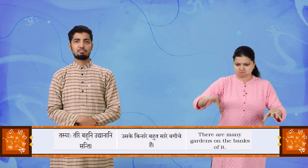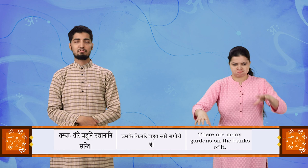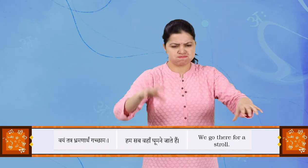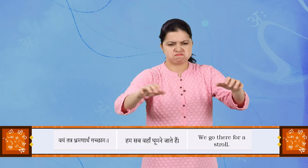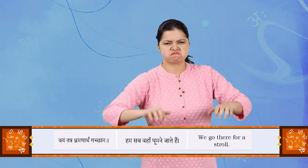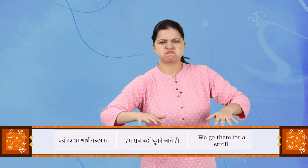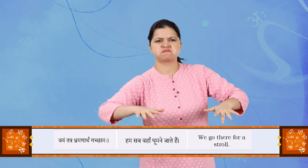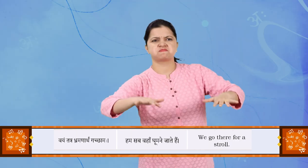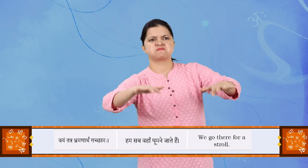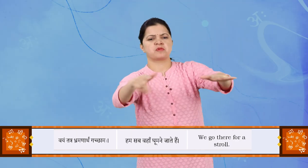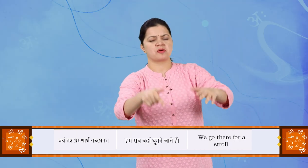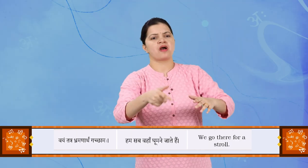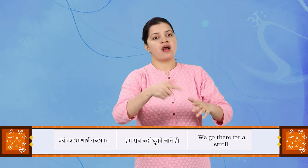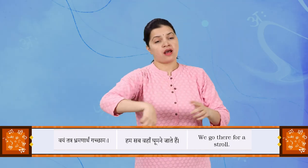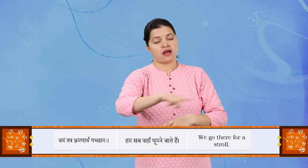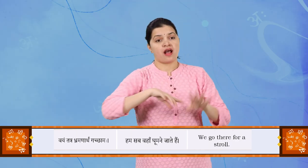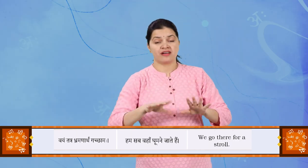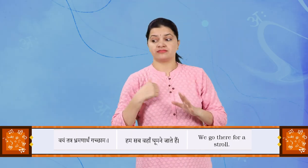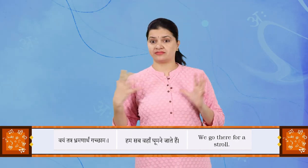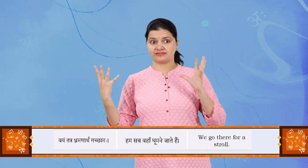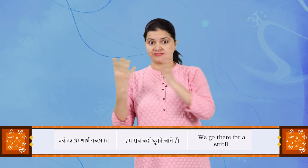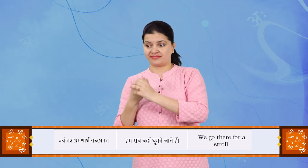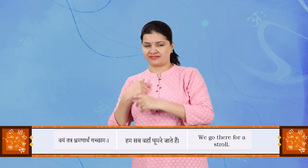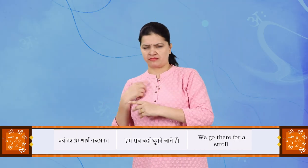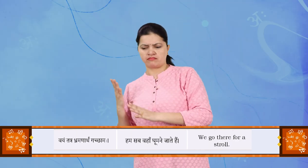व मित्र भ्रमणार्थ अच्छा मुंह